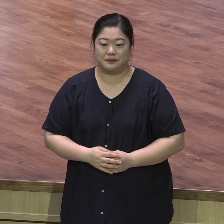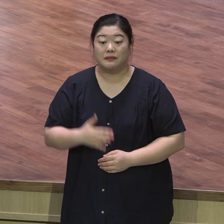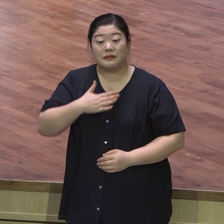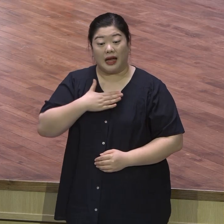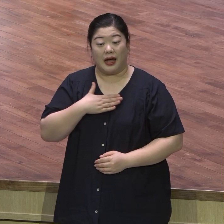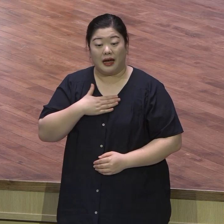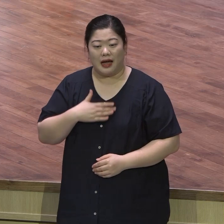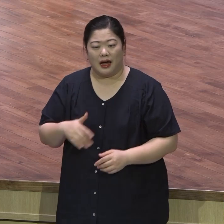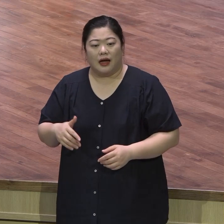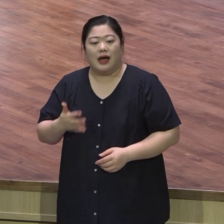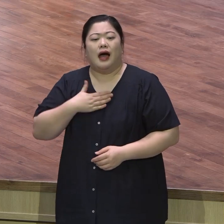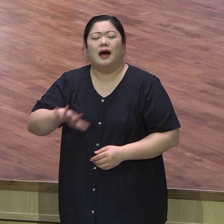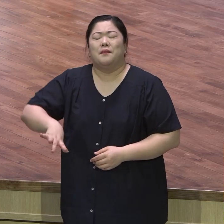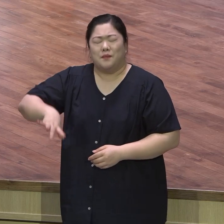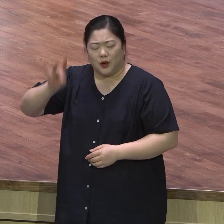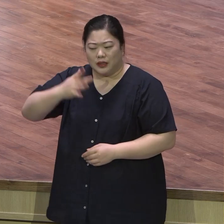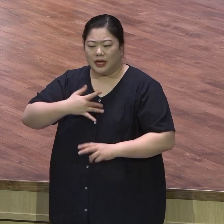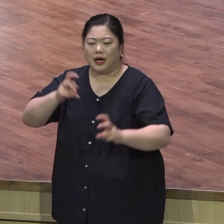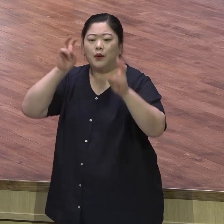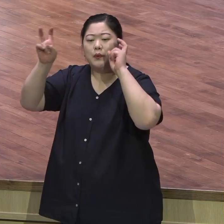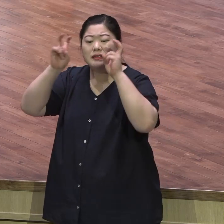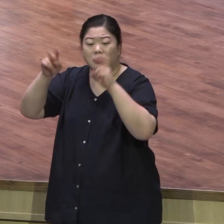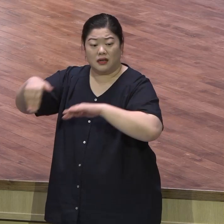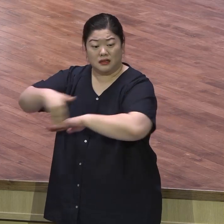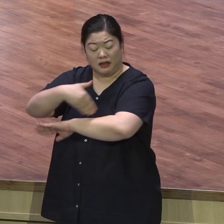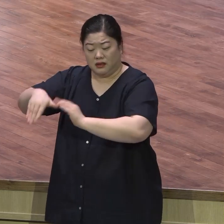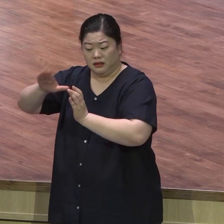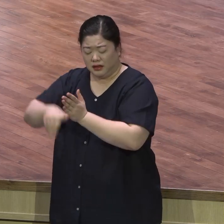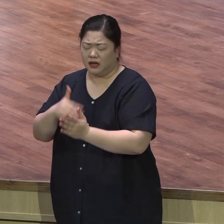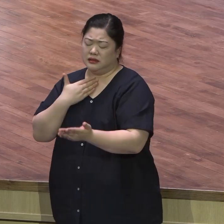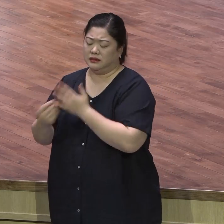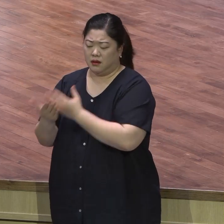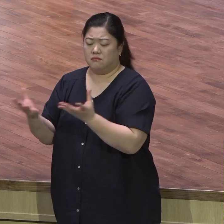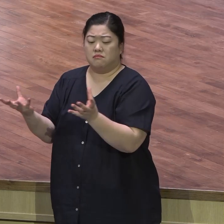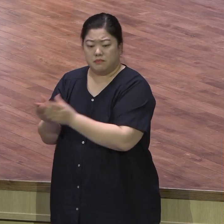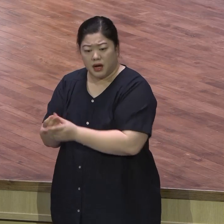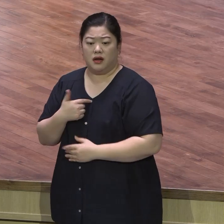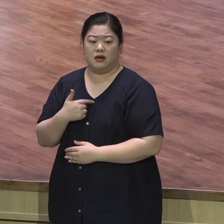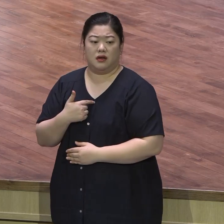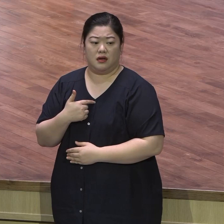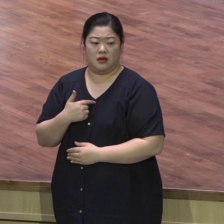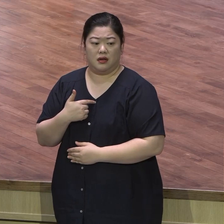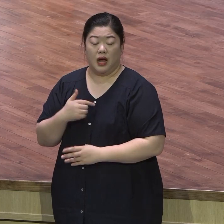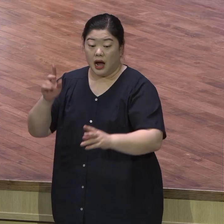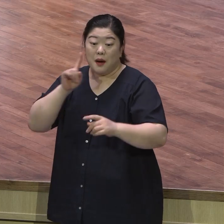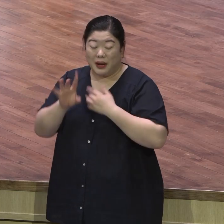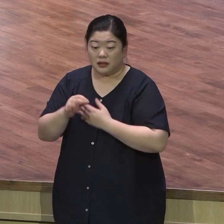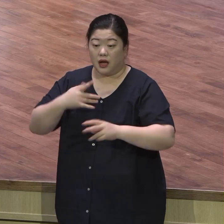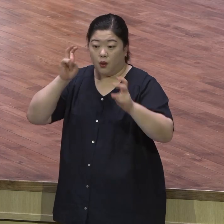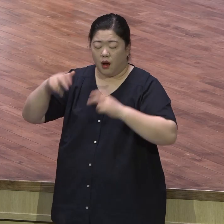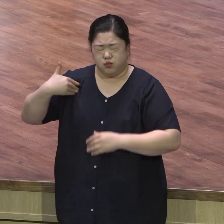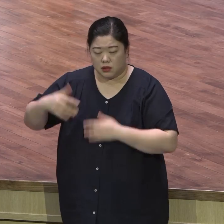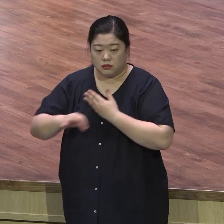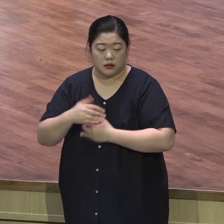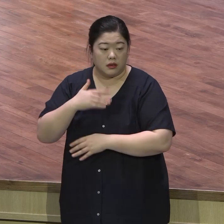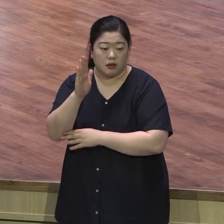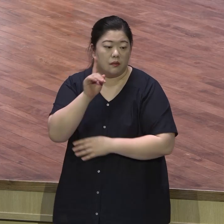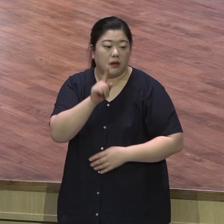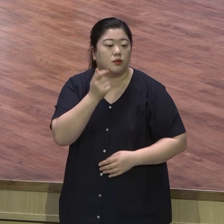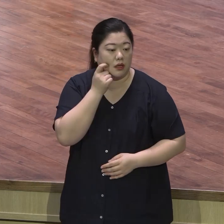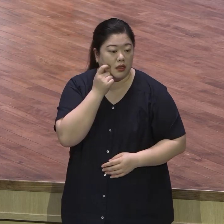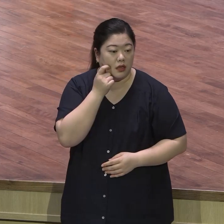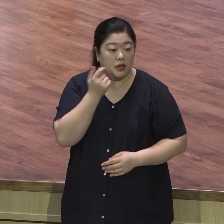말씀드리자면 제가 체험을 하고 여기 있는 제가 이걸 체험을 하고 말씀드리는 거예요. 지금도